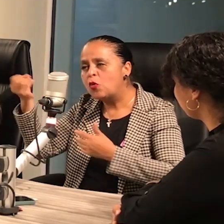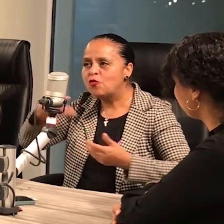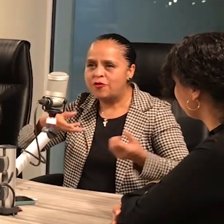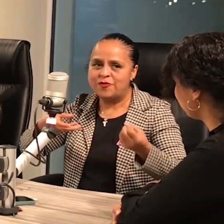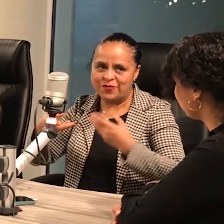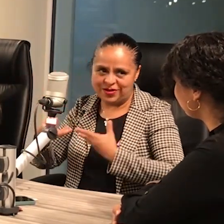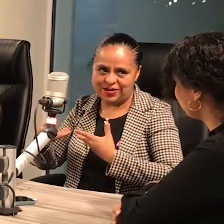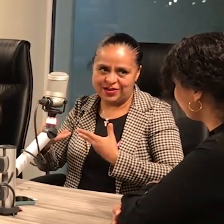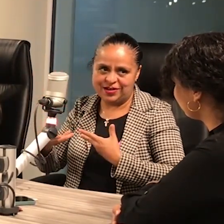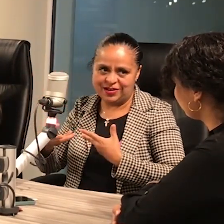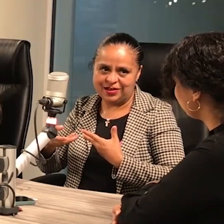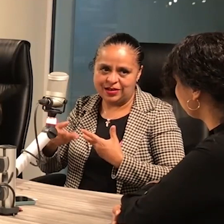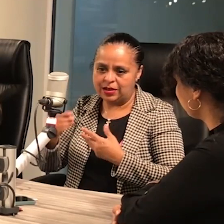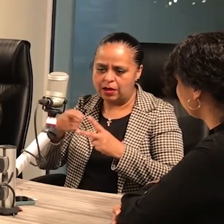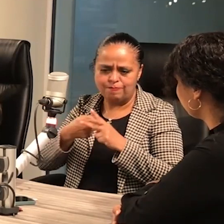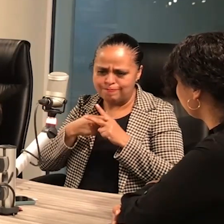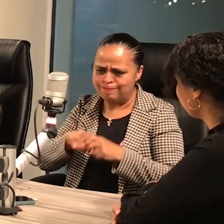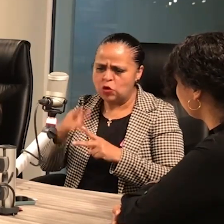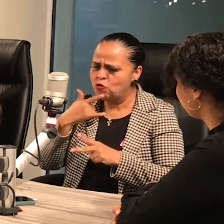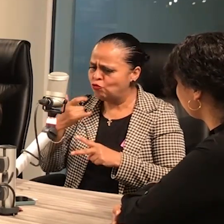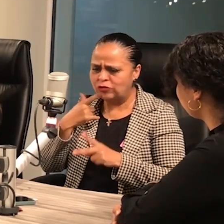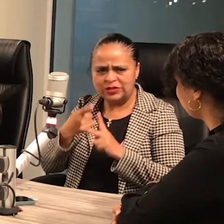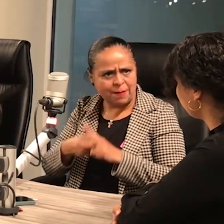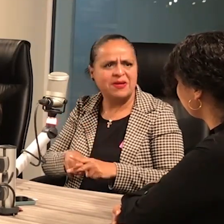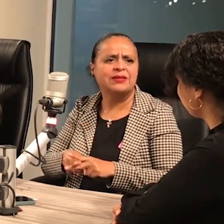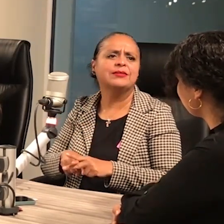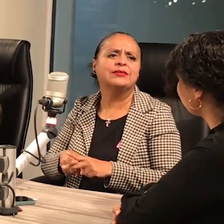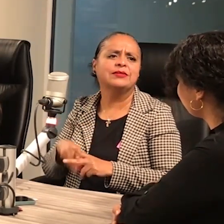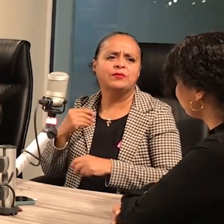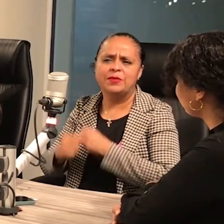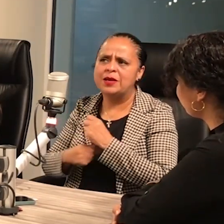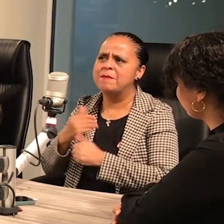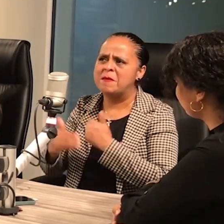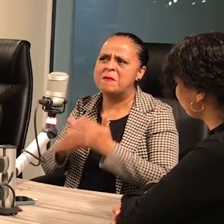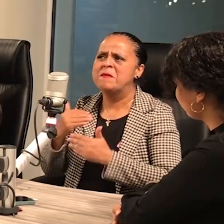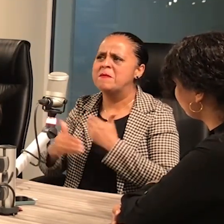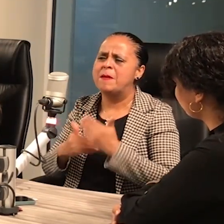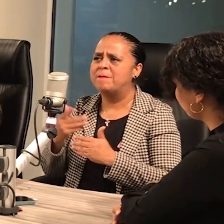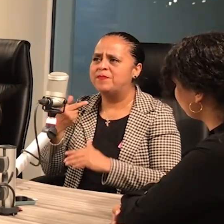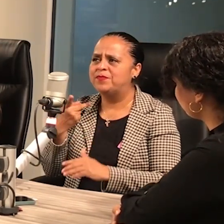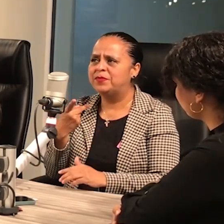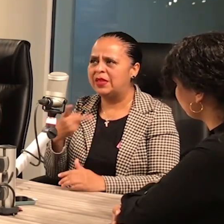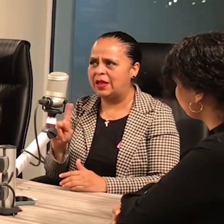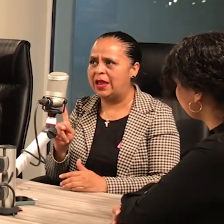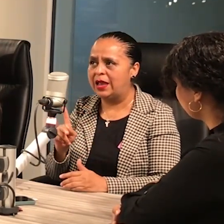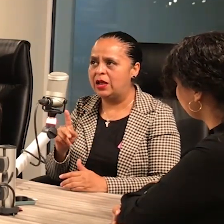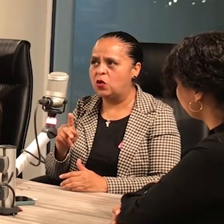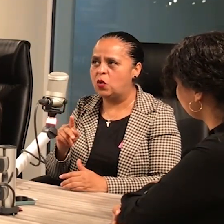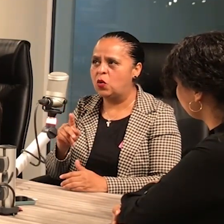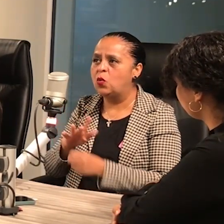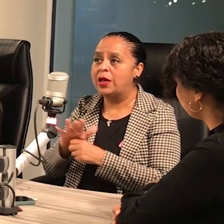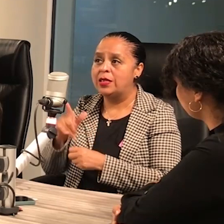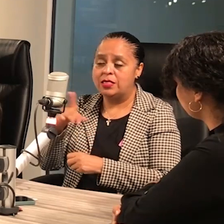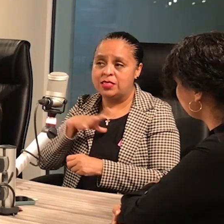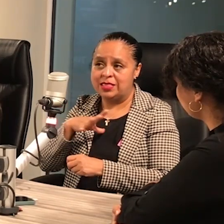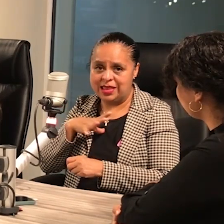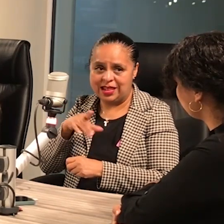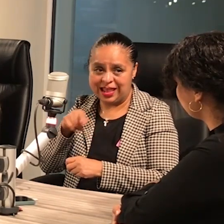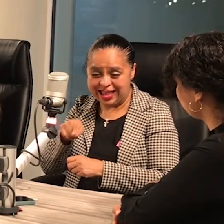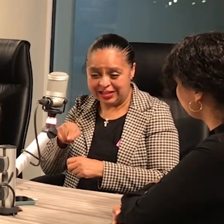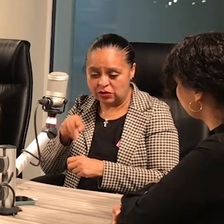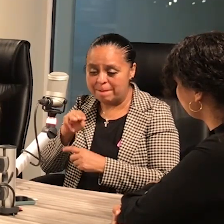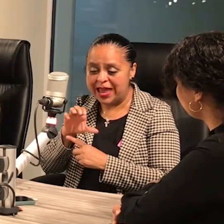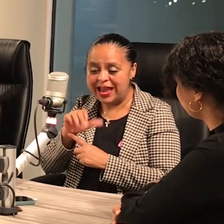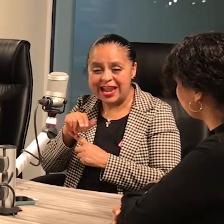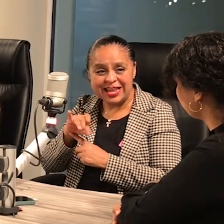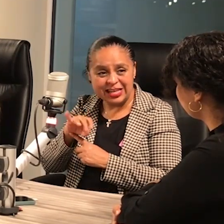porque la lucha no acaba de comenzar, la lucha lleva muchas décadas, pero en base a que se tengan estos mecanismos,